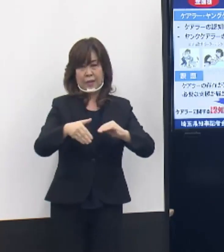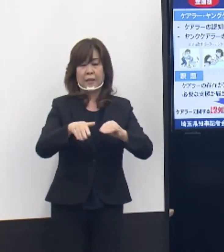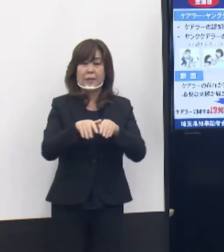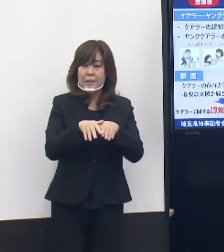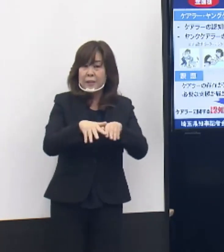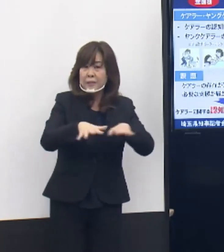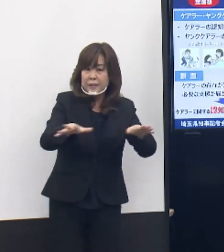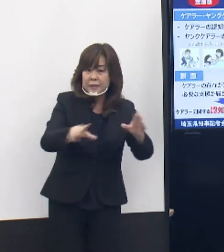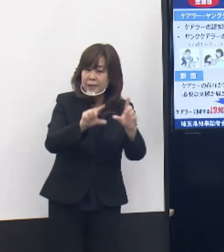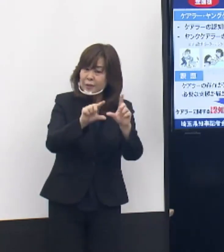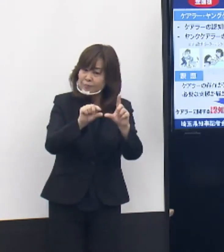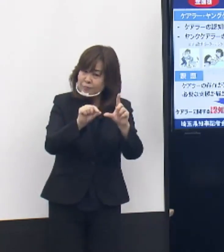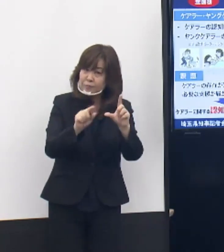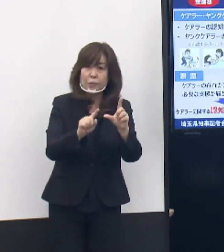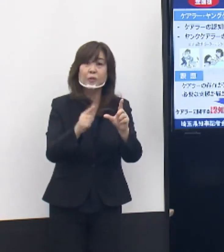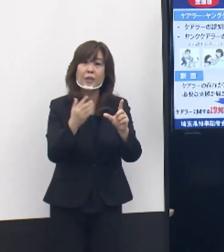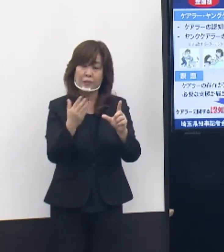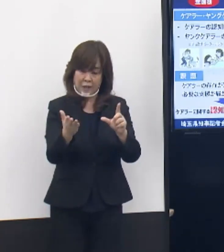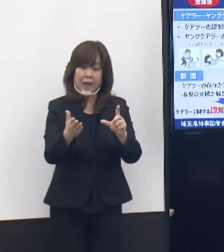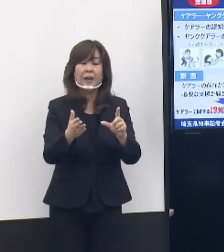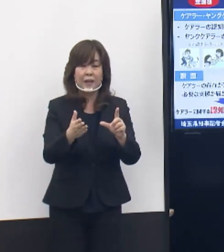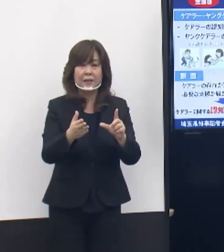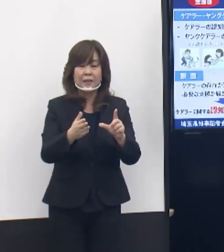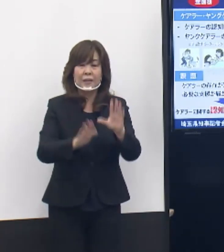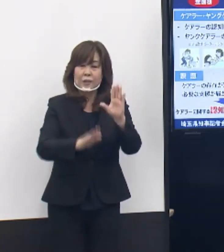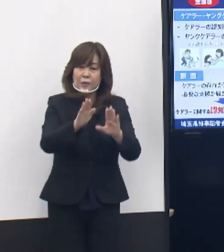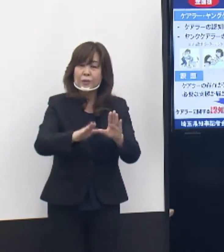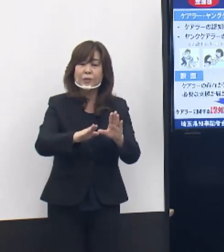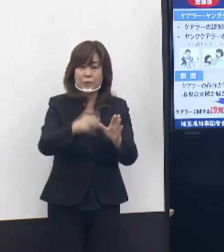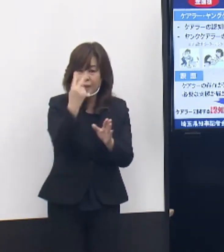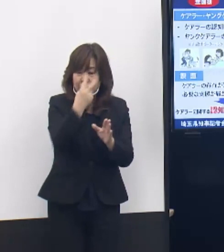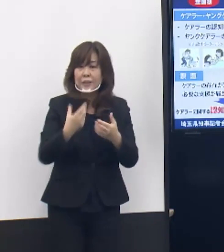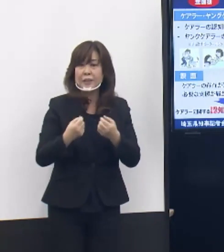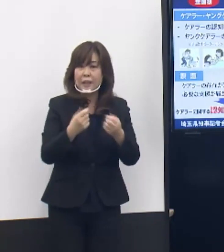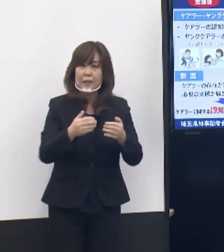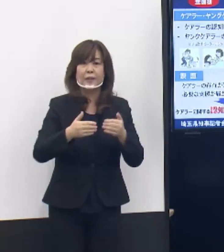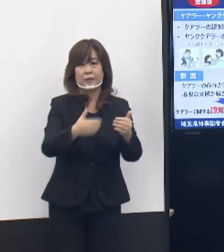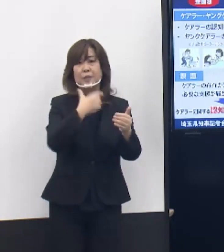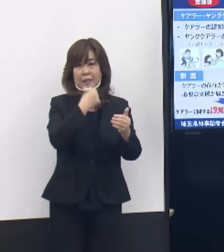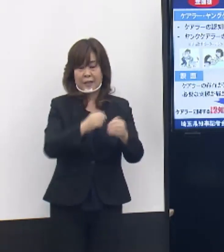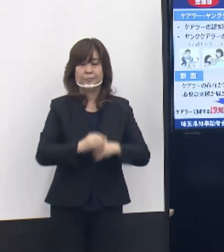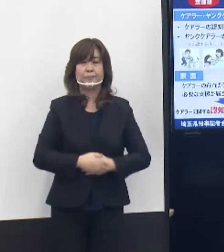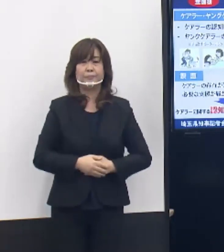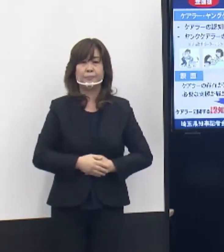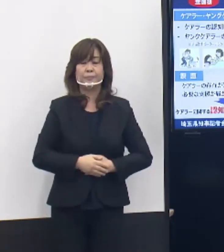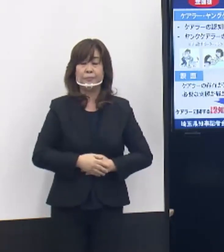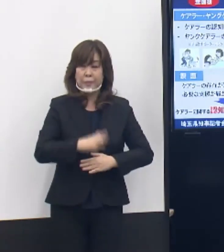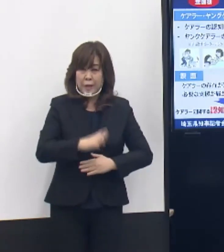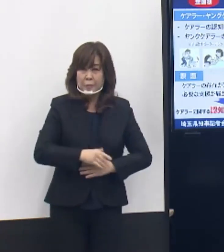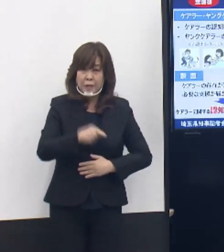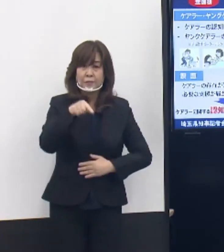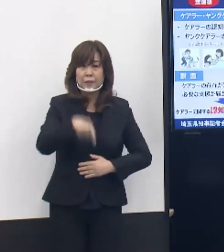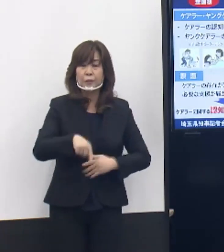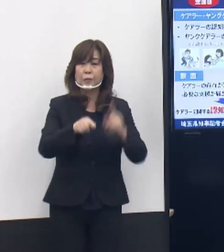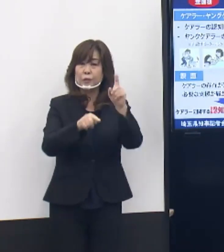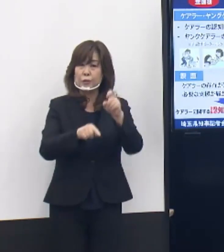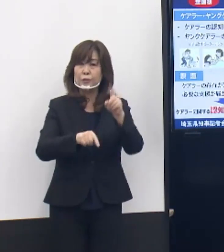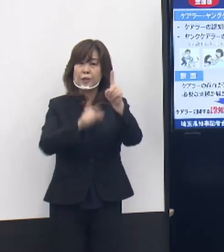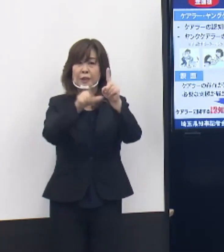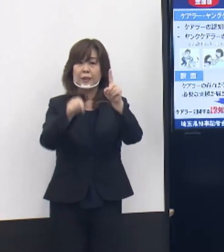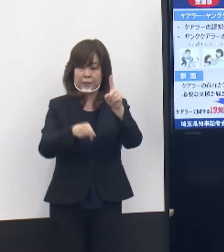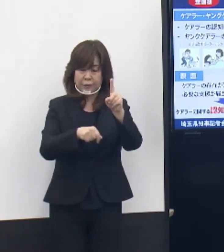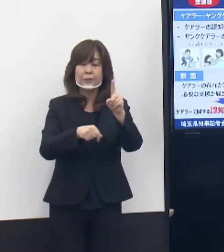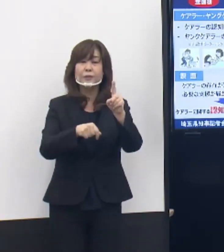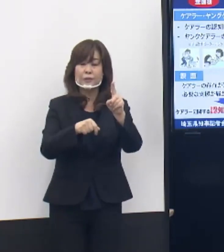ながら、事業の推進に努めていきたいと思いますが、まずはこの集中月間で、しっかりと認知度を向